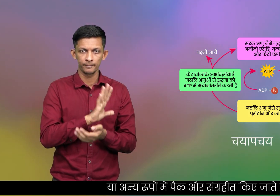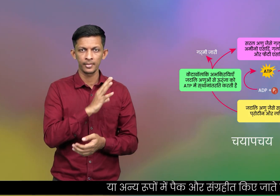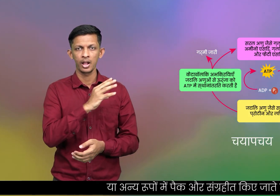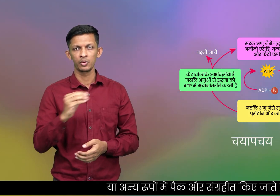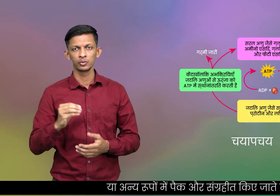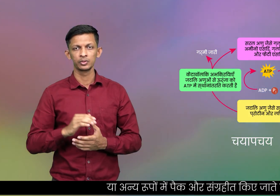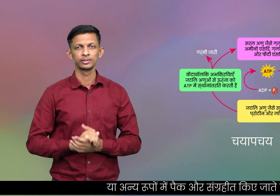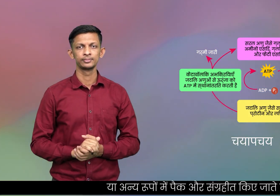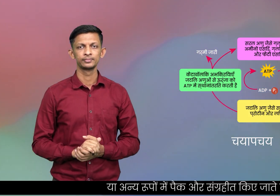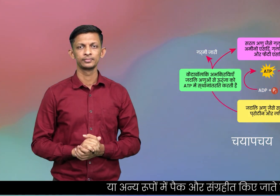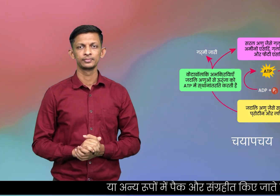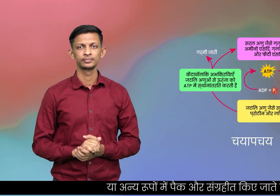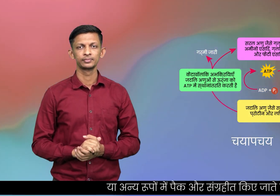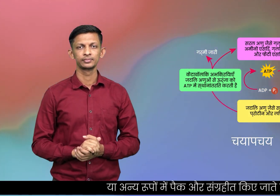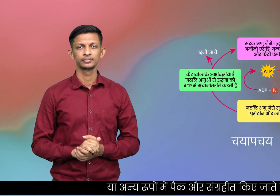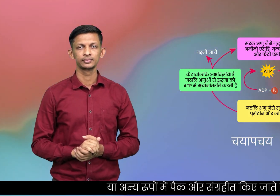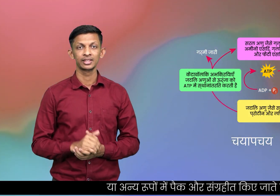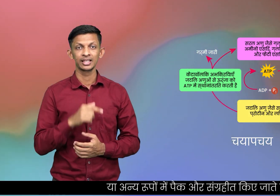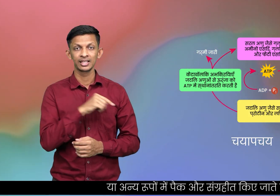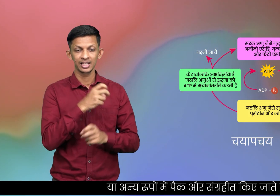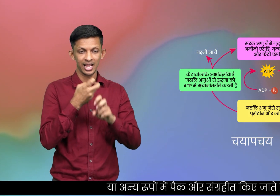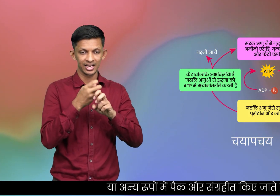या अन्य रूपों में पैक और